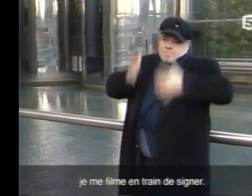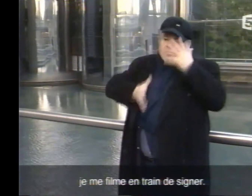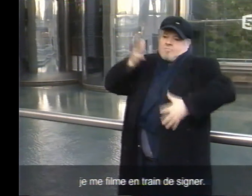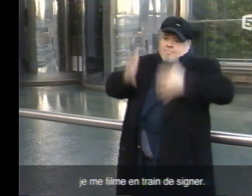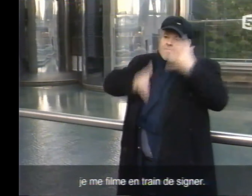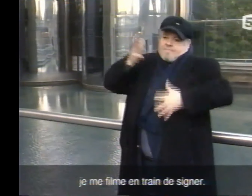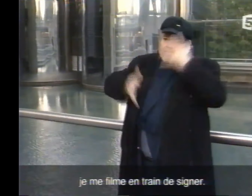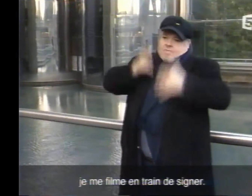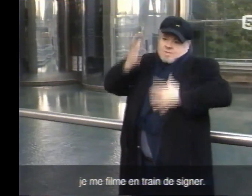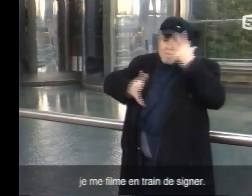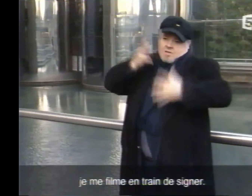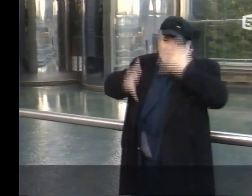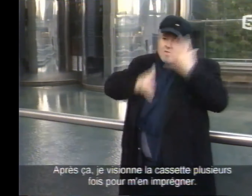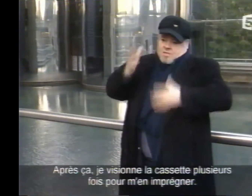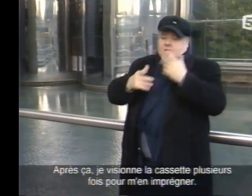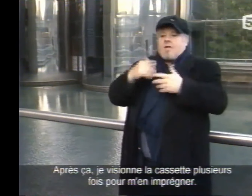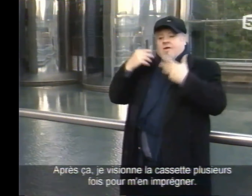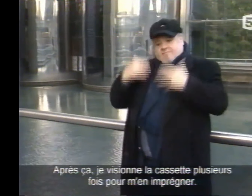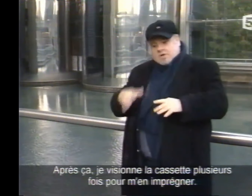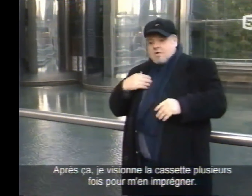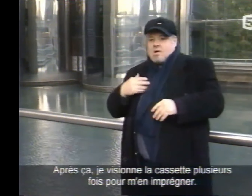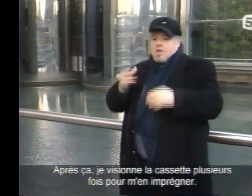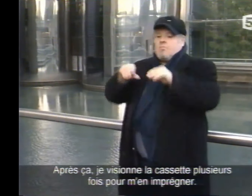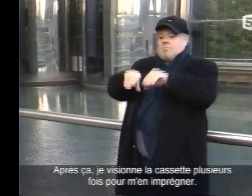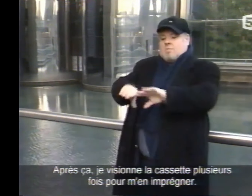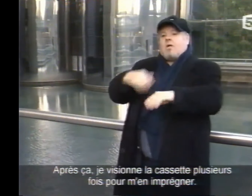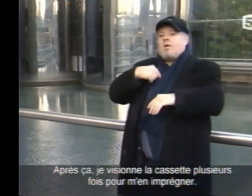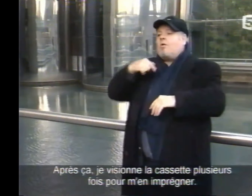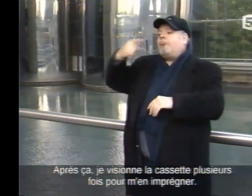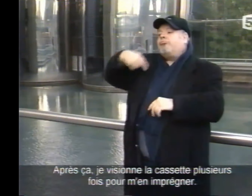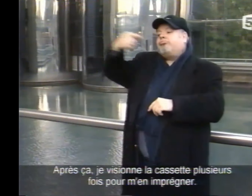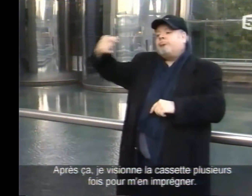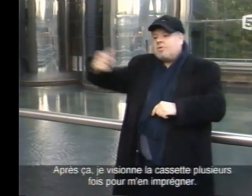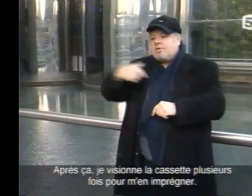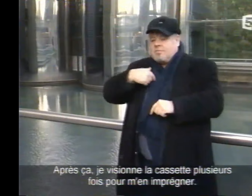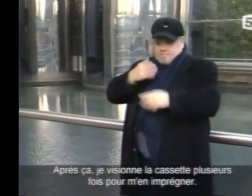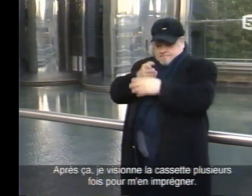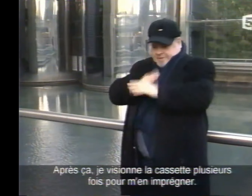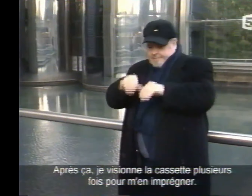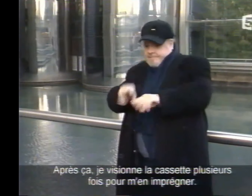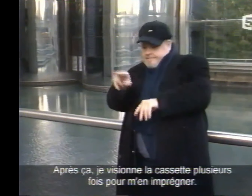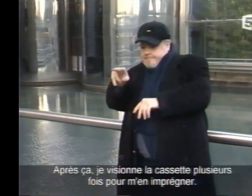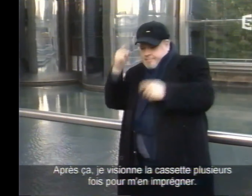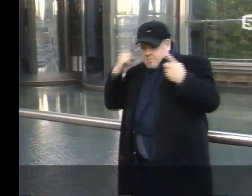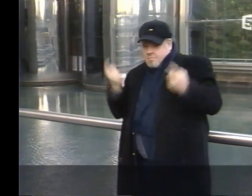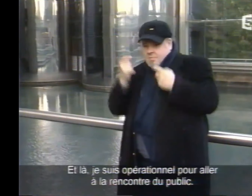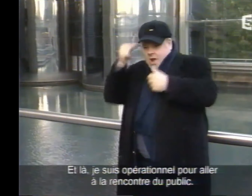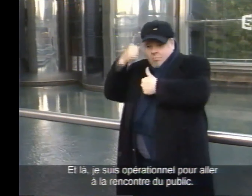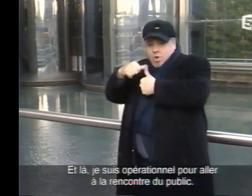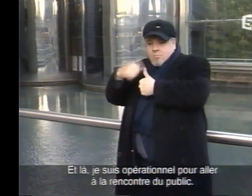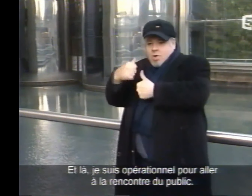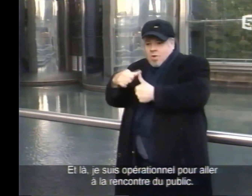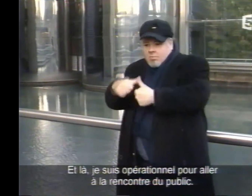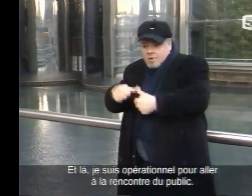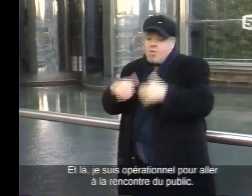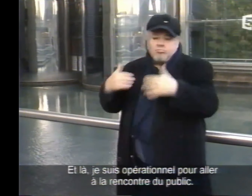filme en train de signer. Après ça, je visionne cette cassette plusieurs fois pour m'en imprégner. Et là, je suis opérationnel pour aller à